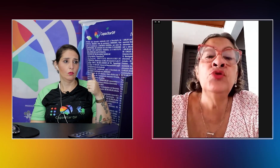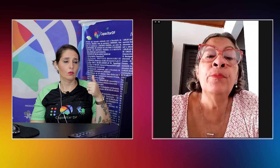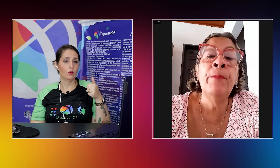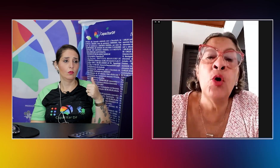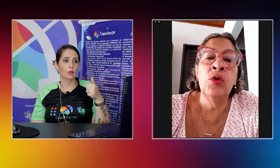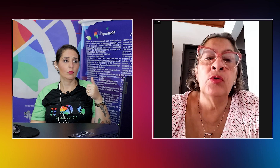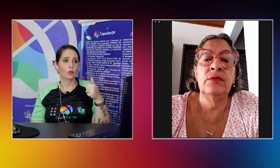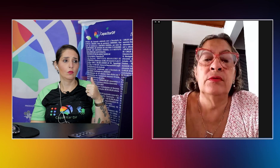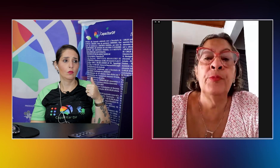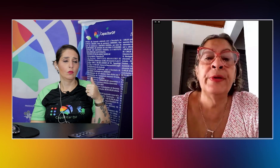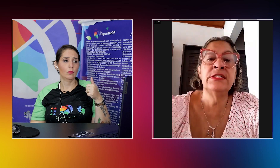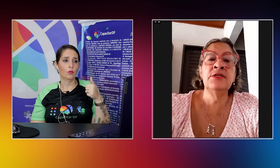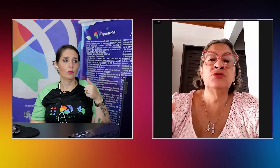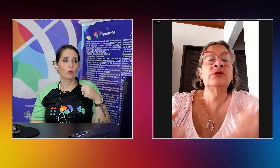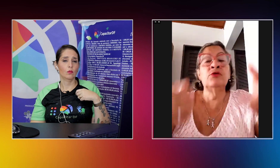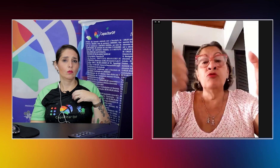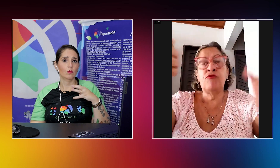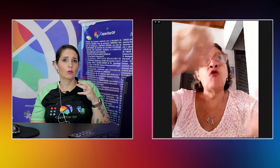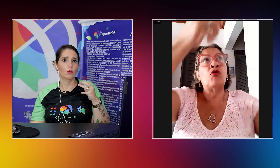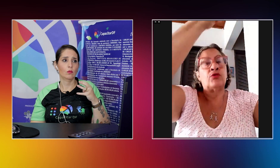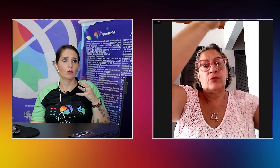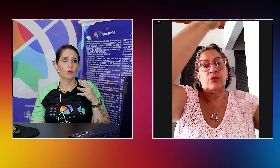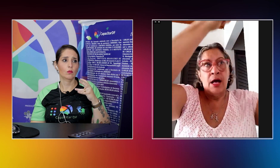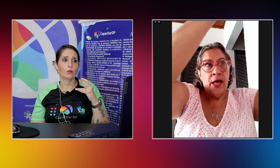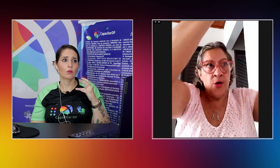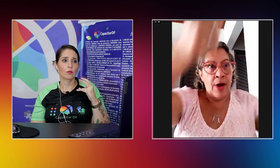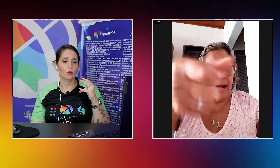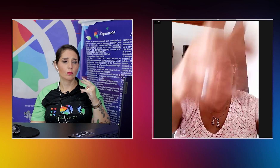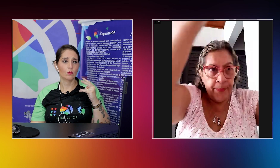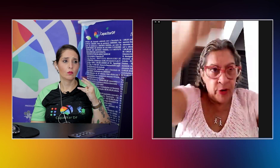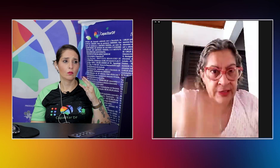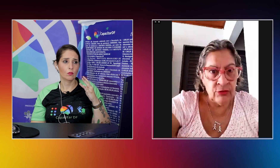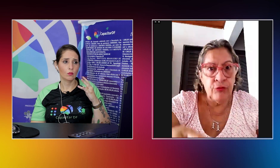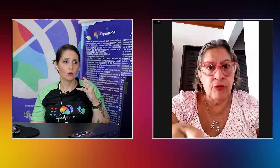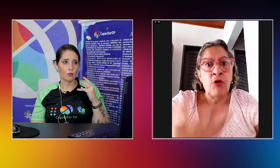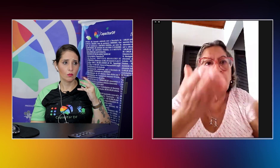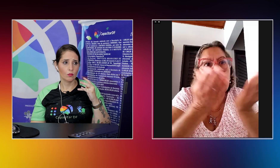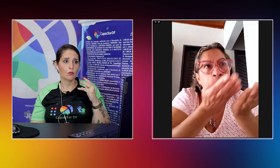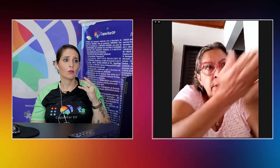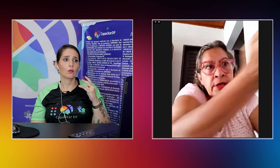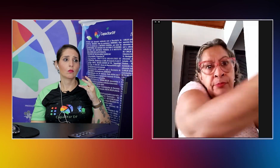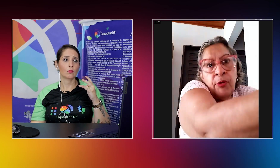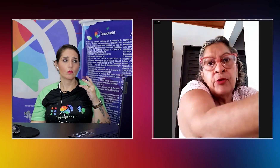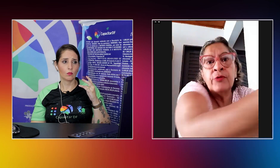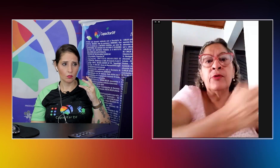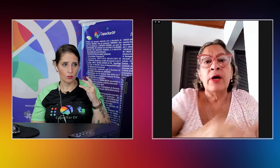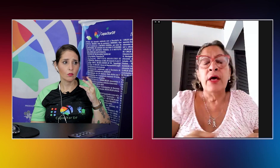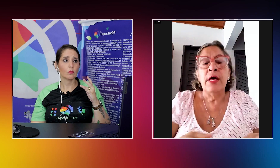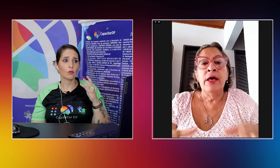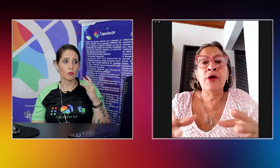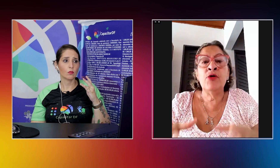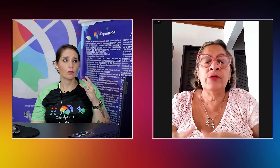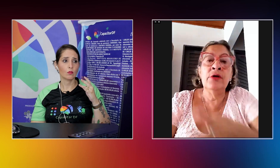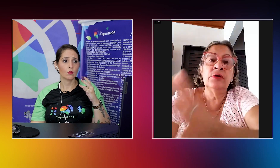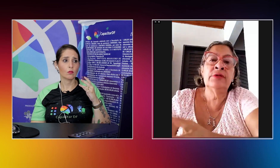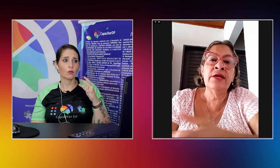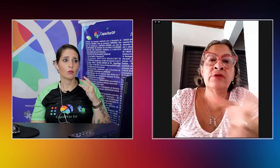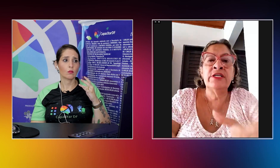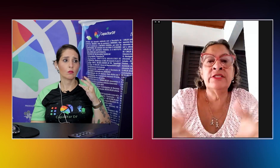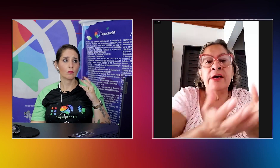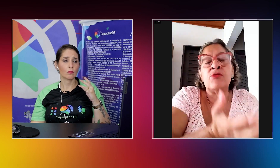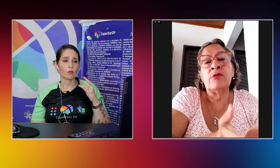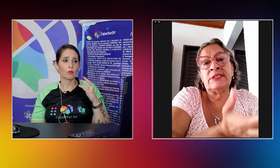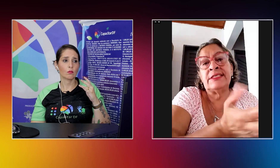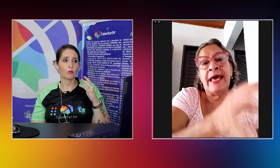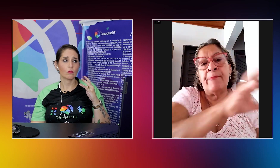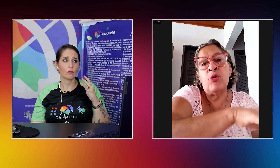E do bolo? Eu preciso de um forno. Eu abro a porta do forno e ponho. Eu não tenho o que